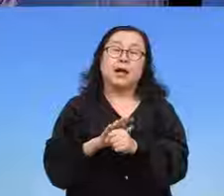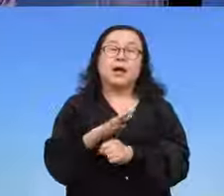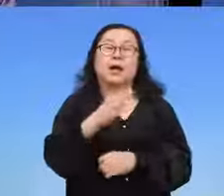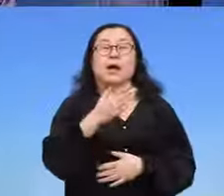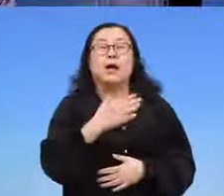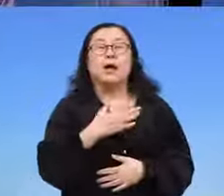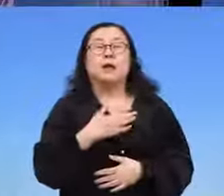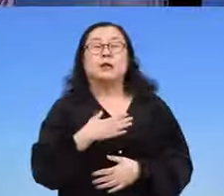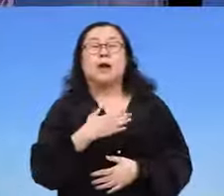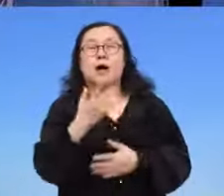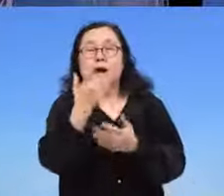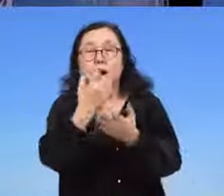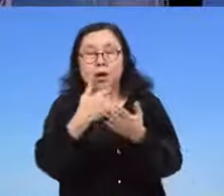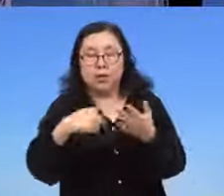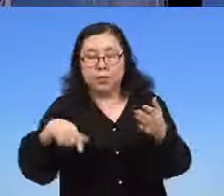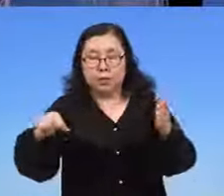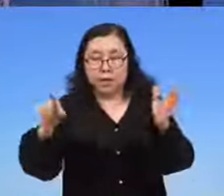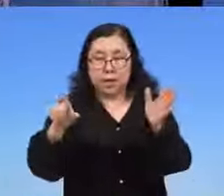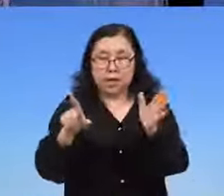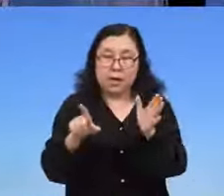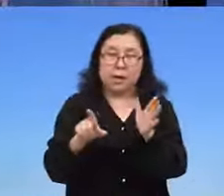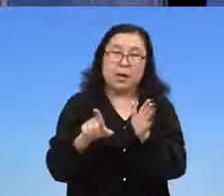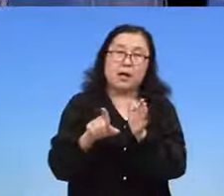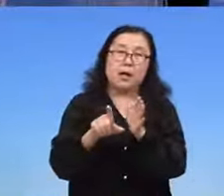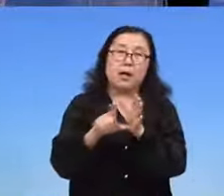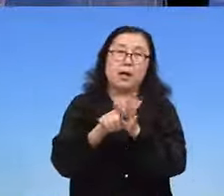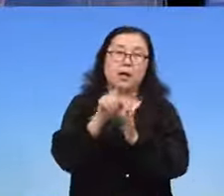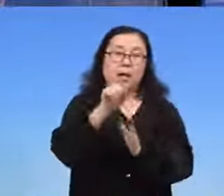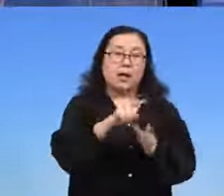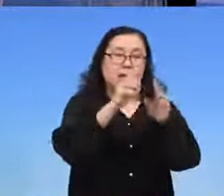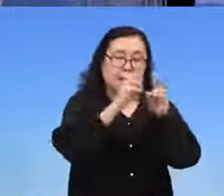날 위해 이 땅에 오신